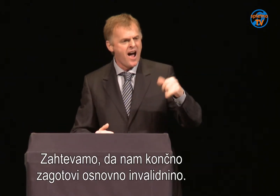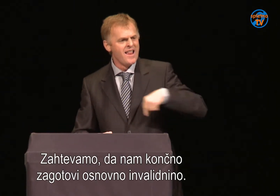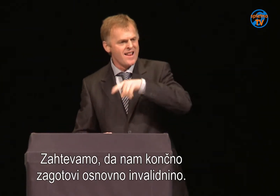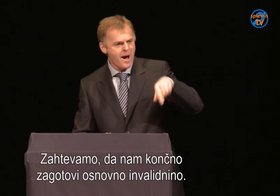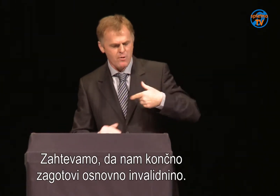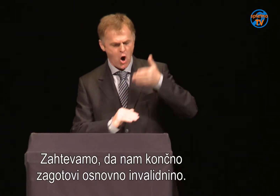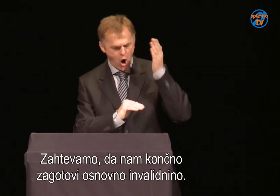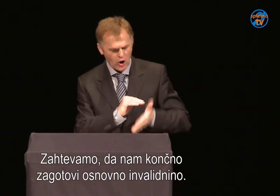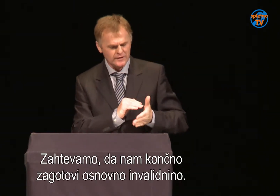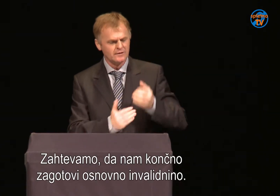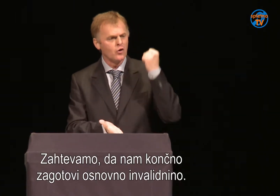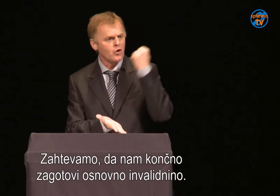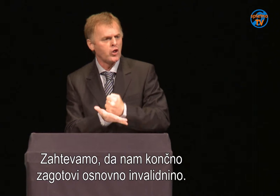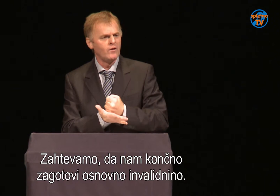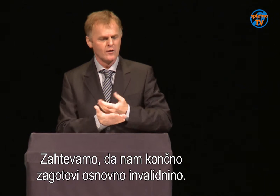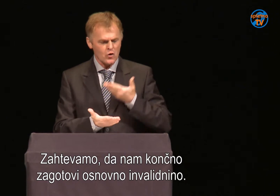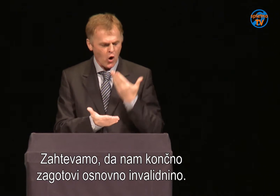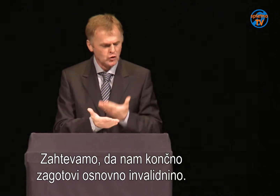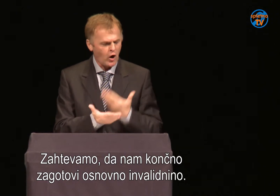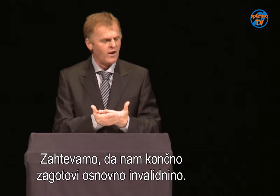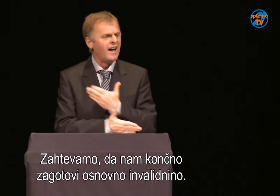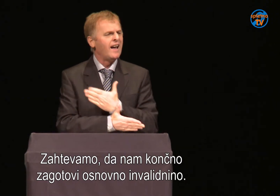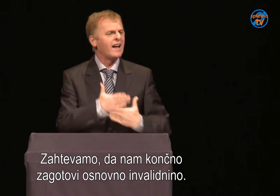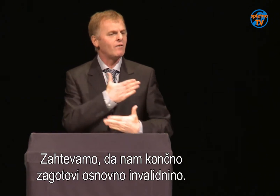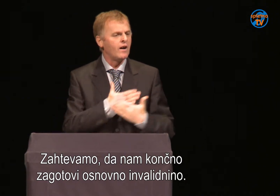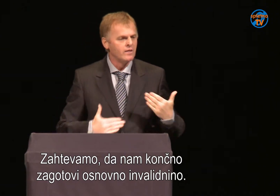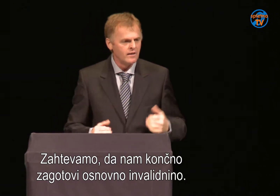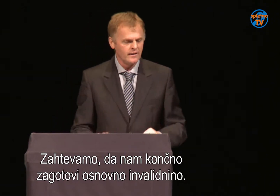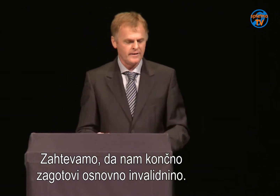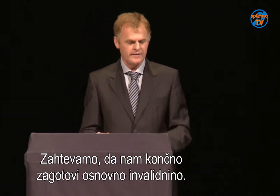Zahtevamo, da nam končno zagotovi osnovno invalidnino.